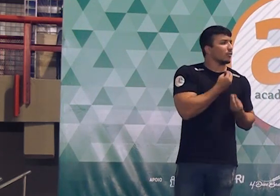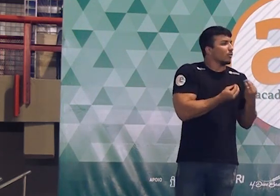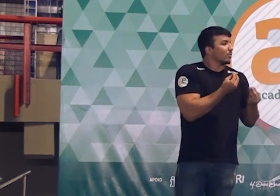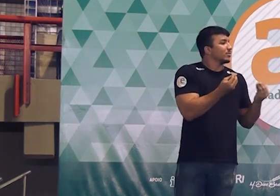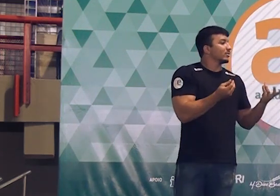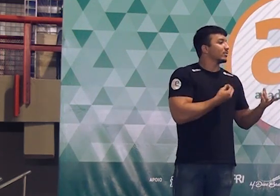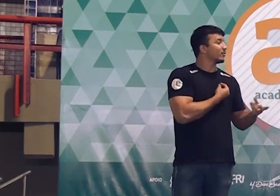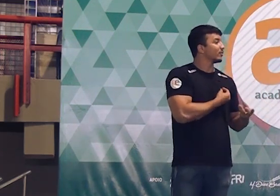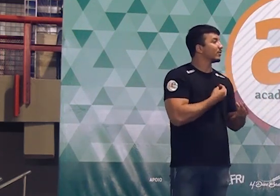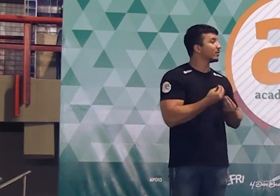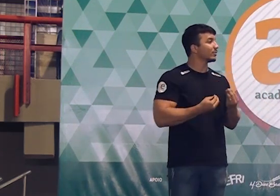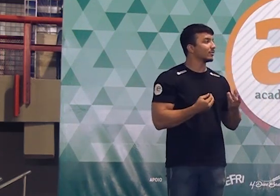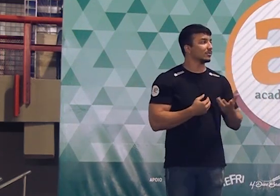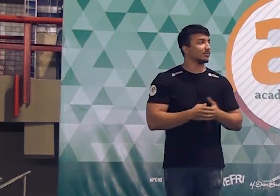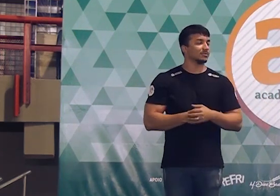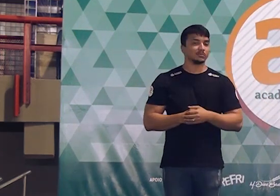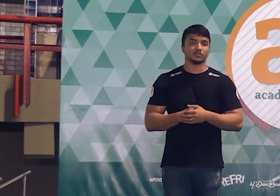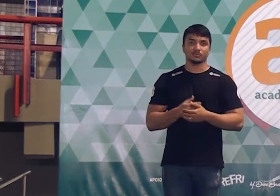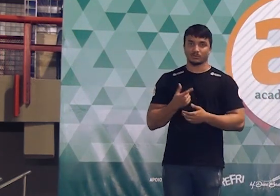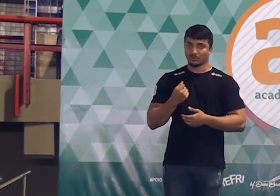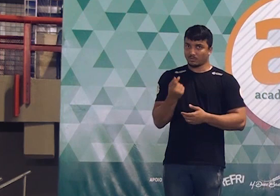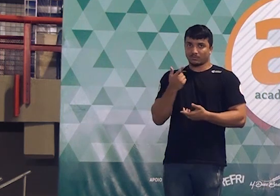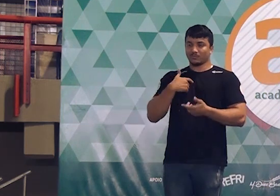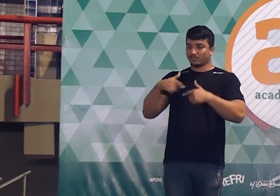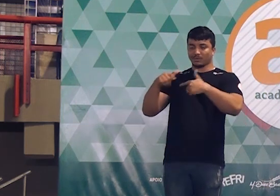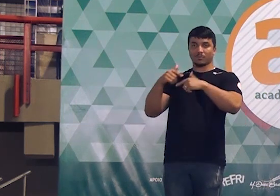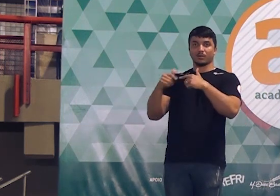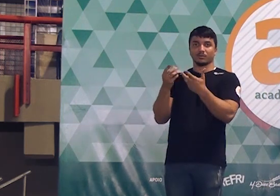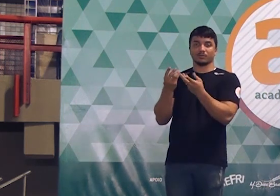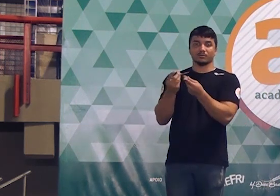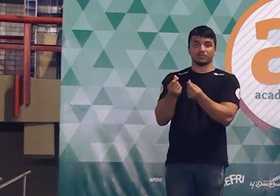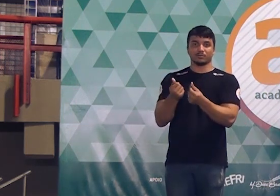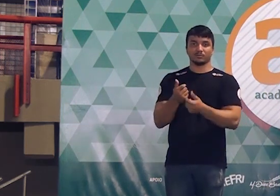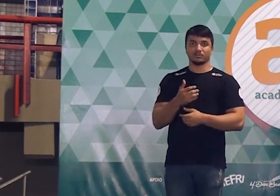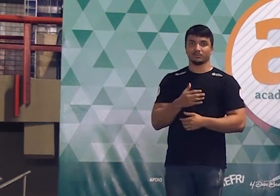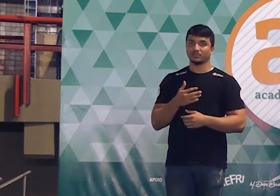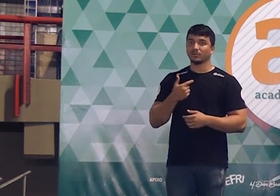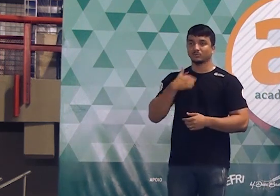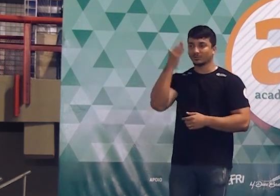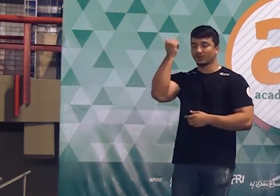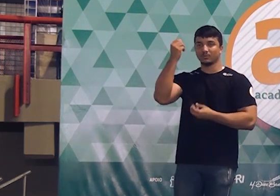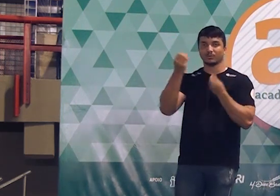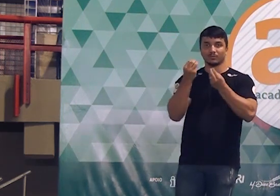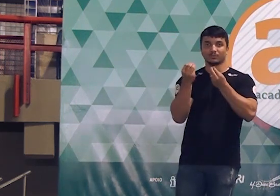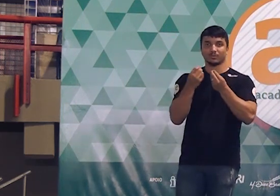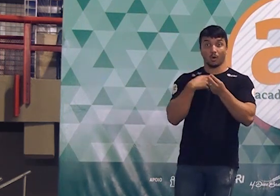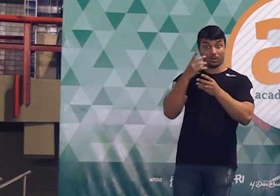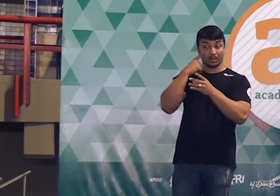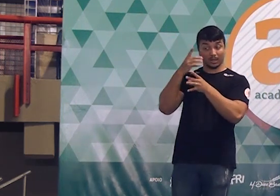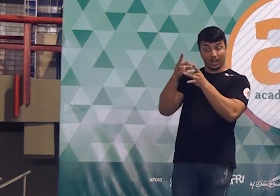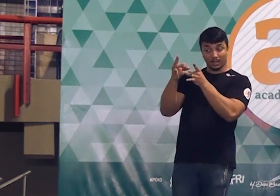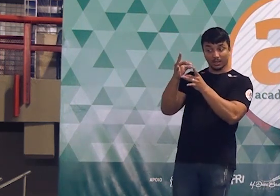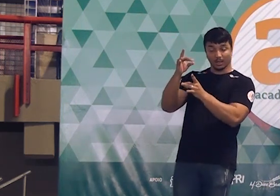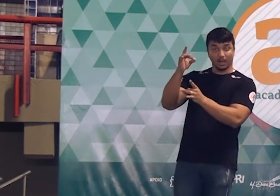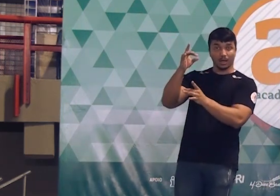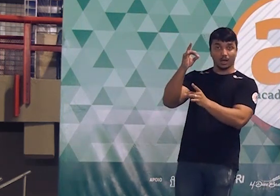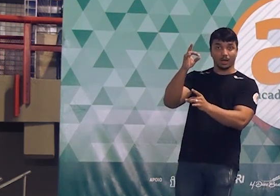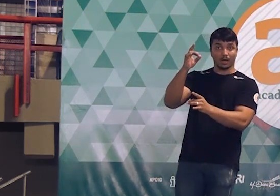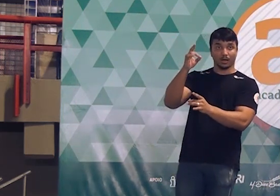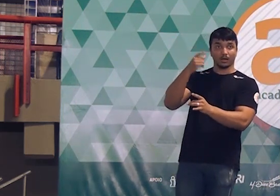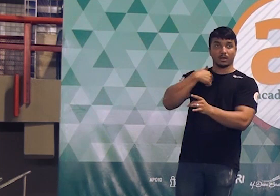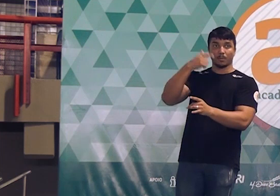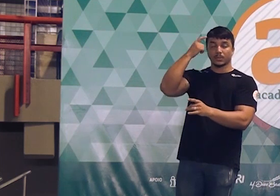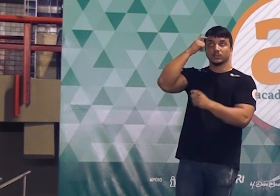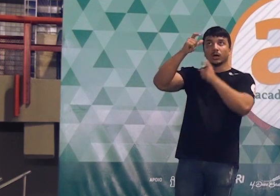quê? Né? Eu disse, ora, mas rapaz, deixa comigo. Por um detalhe, pensar grande e